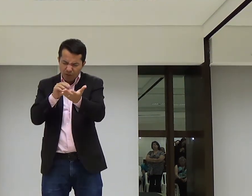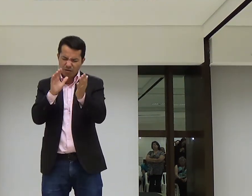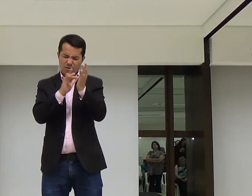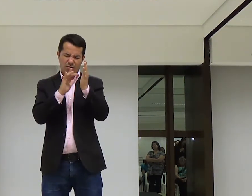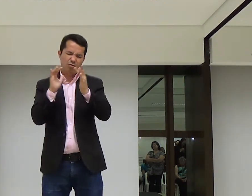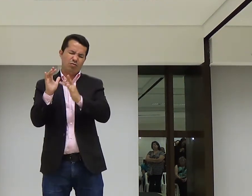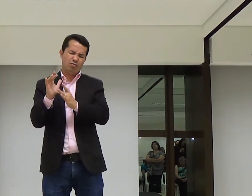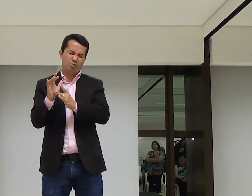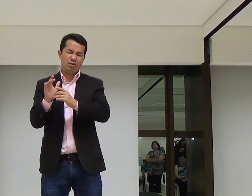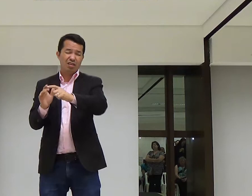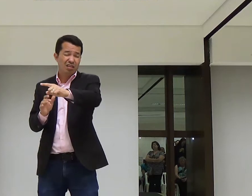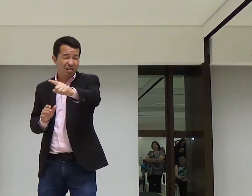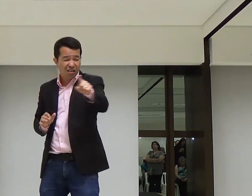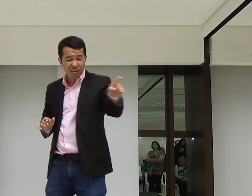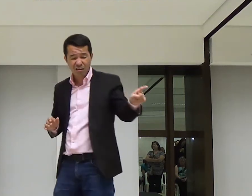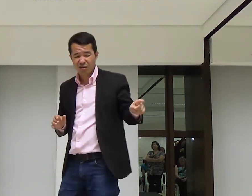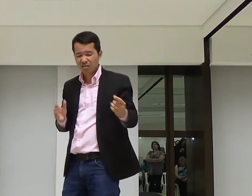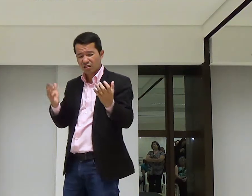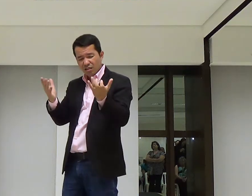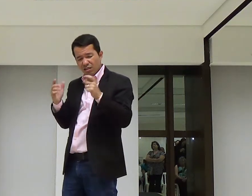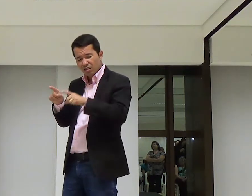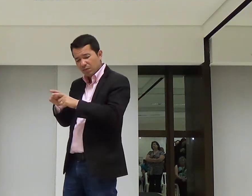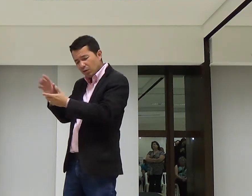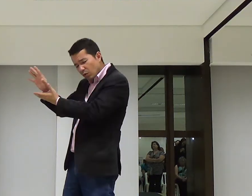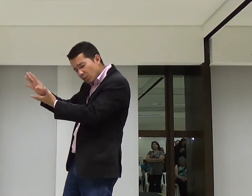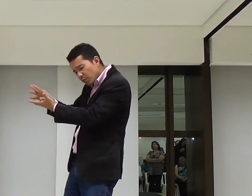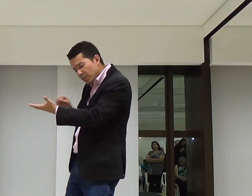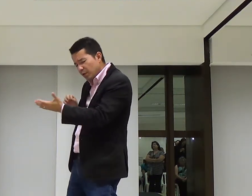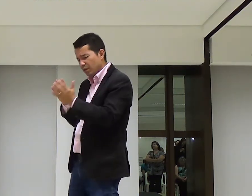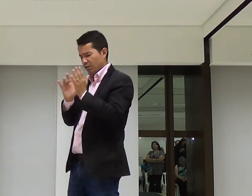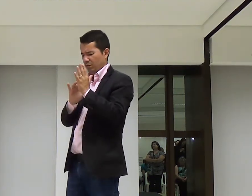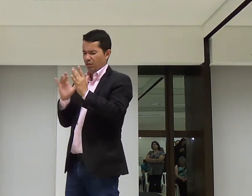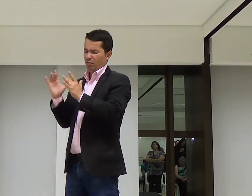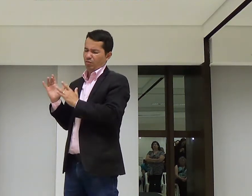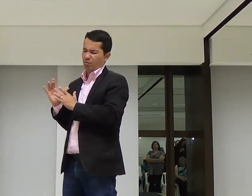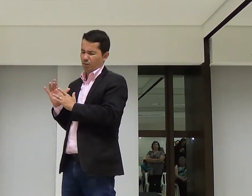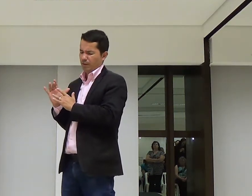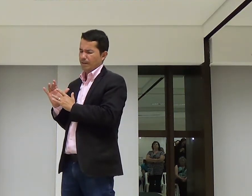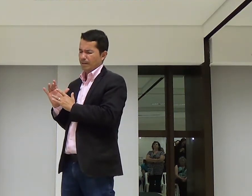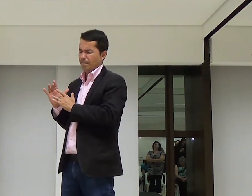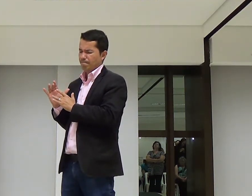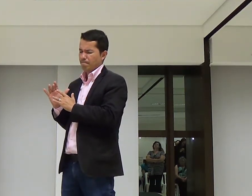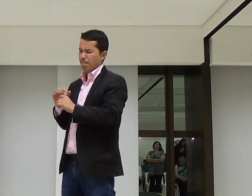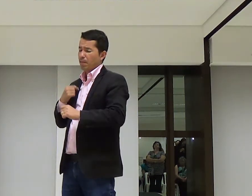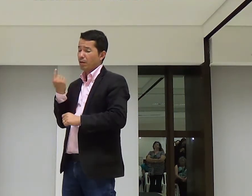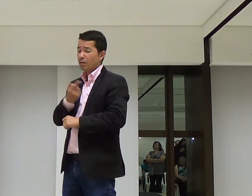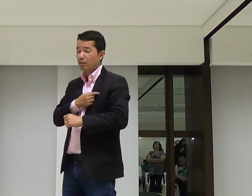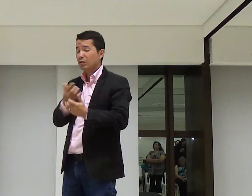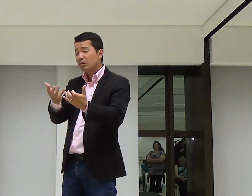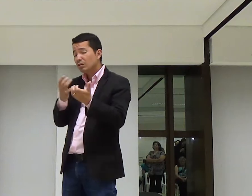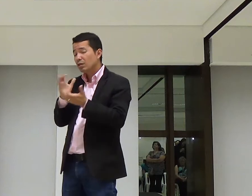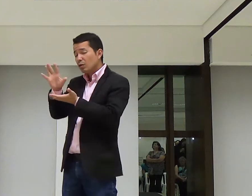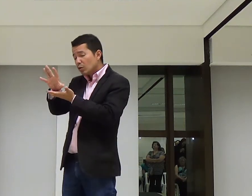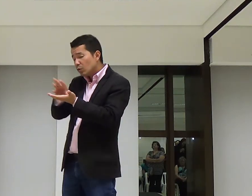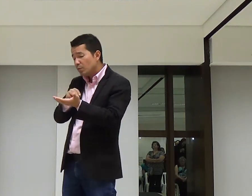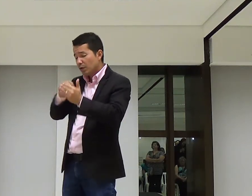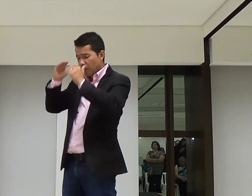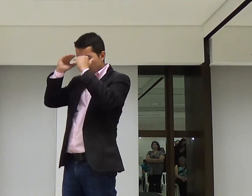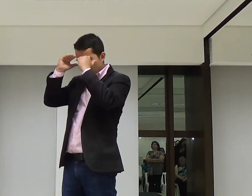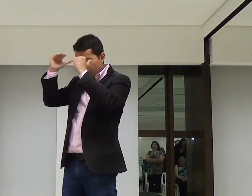quero copiar o Senhor todo o tempo. Eles também querem copiar a Ti. Nós queremos